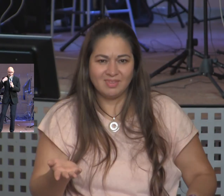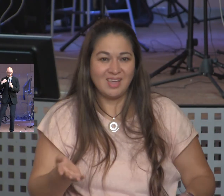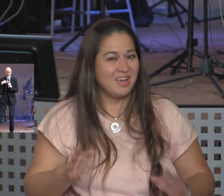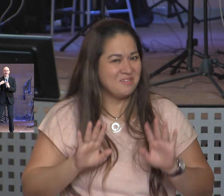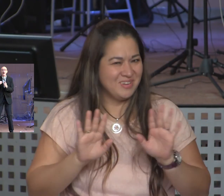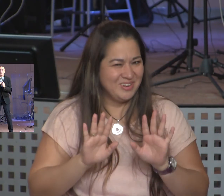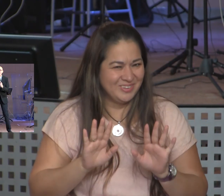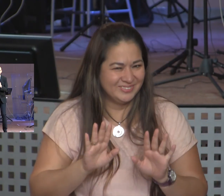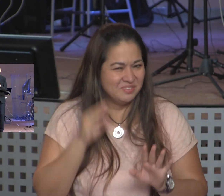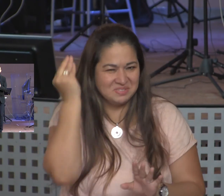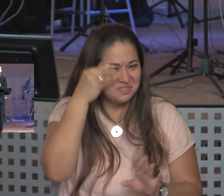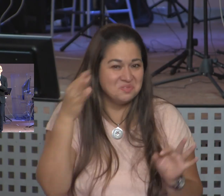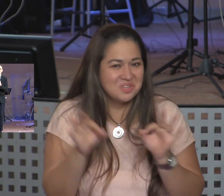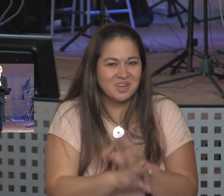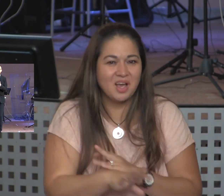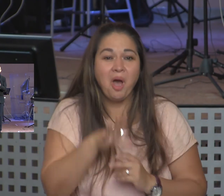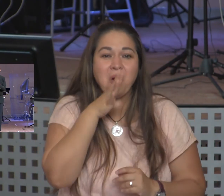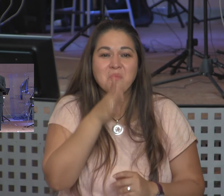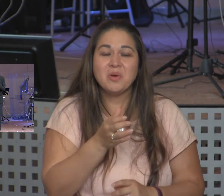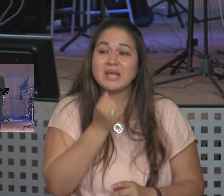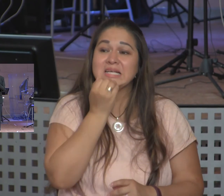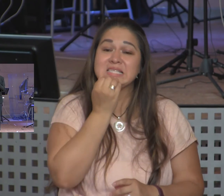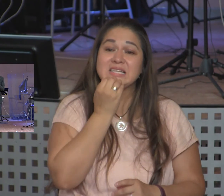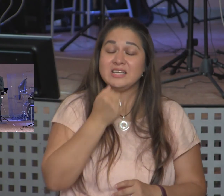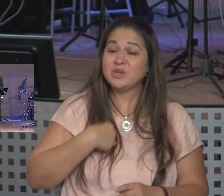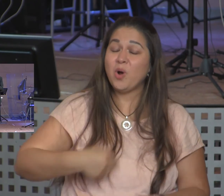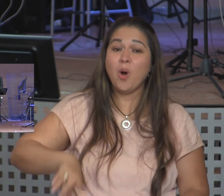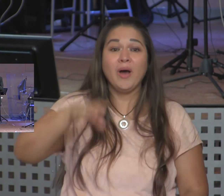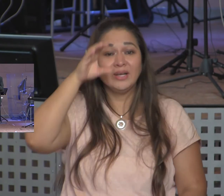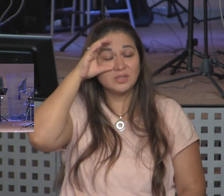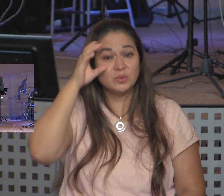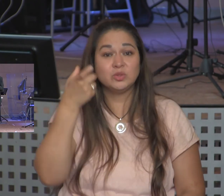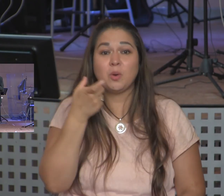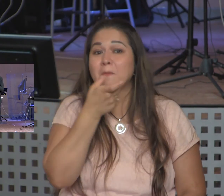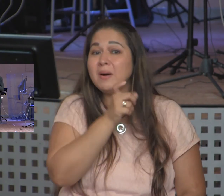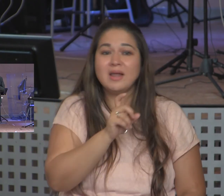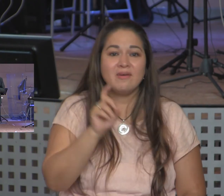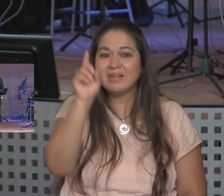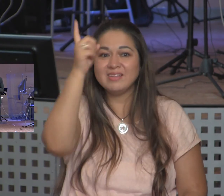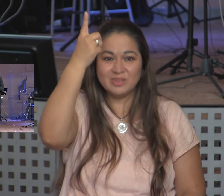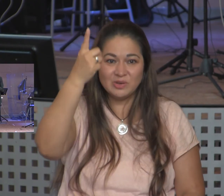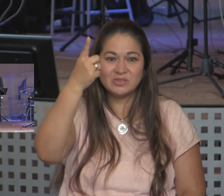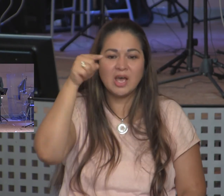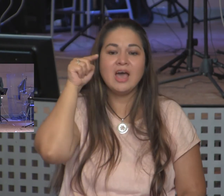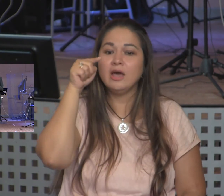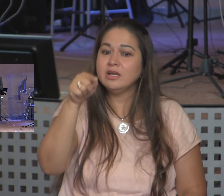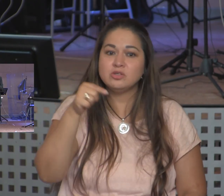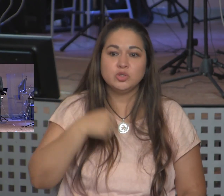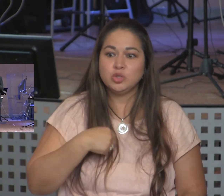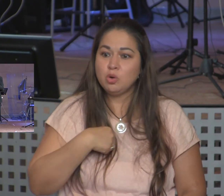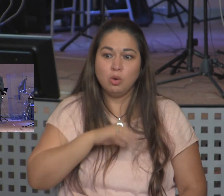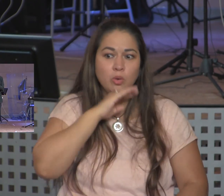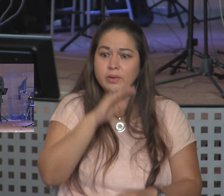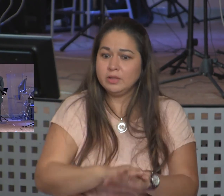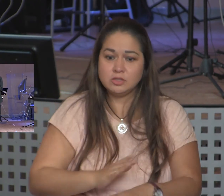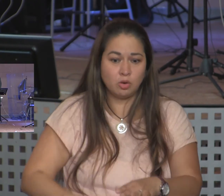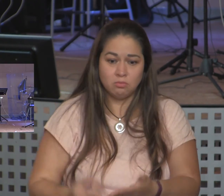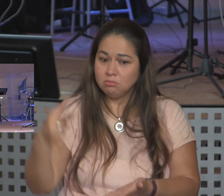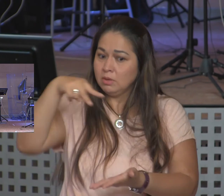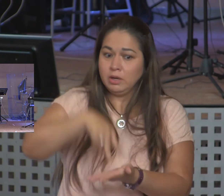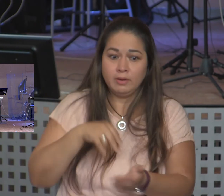palabra que ha oído en el corazón tiene la capacidad para hacerme levantarme y seguir a